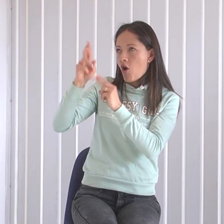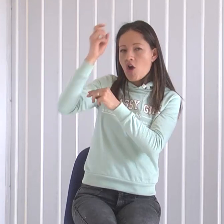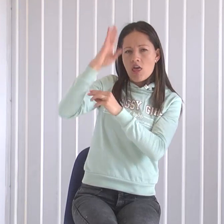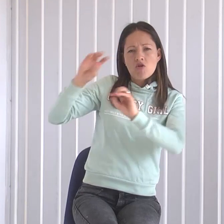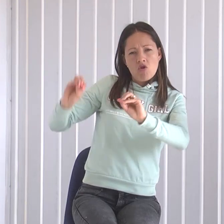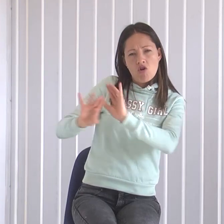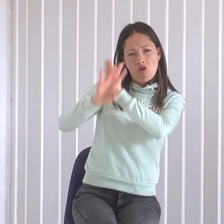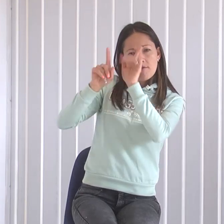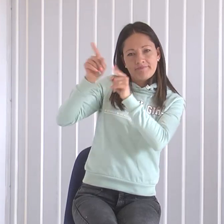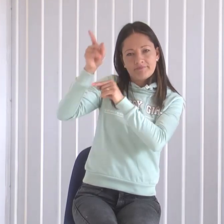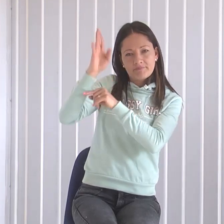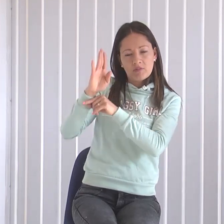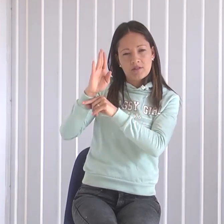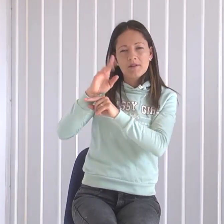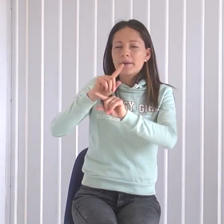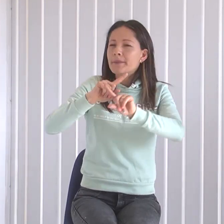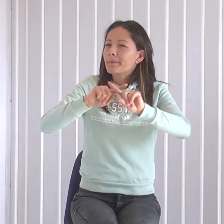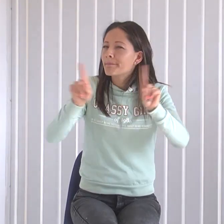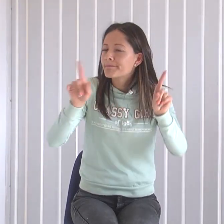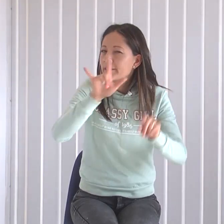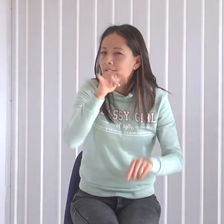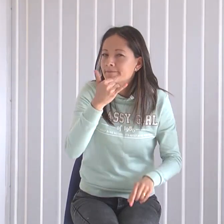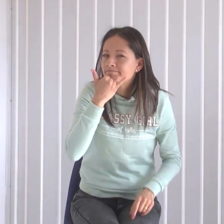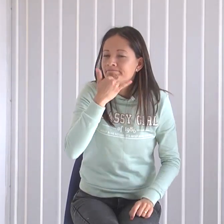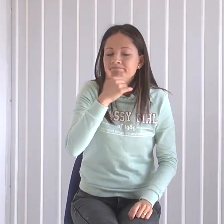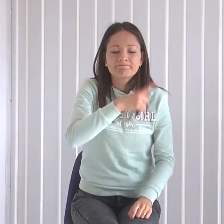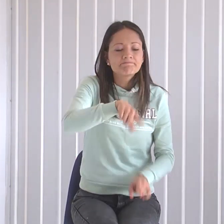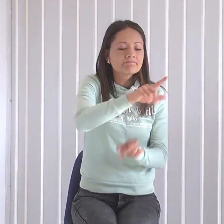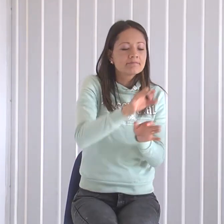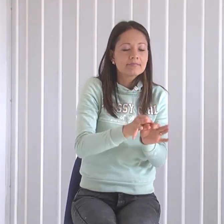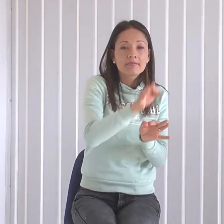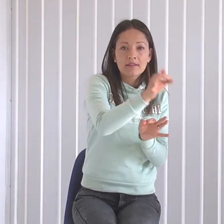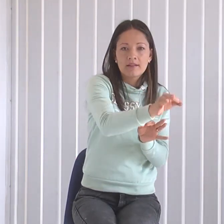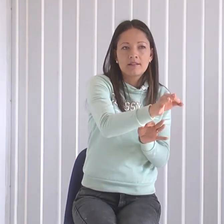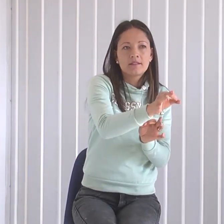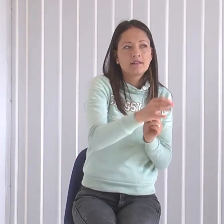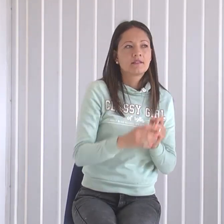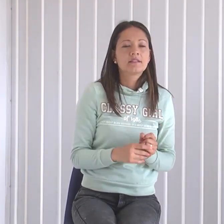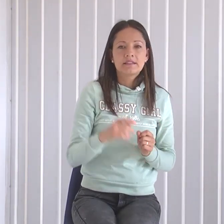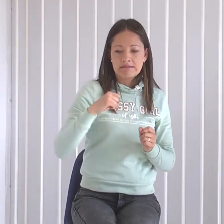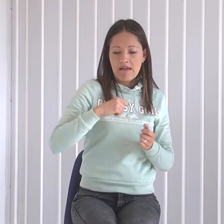Él. Sin embargo, este pueblo es un pueblo que pues tiene